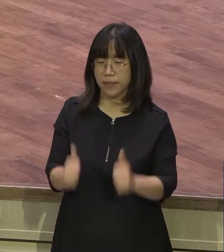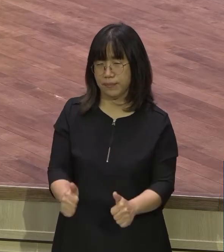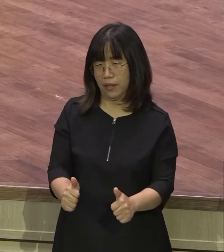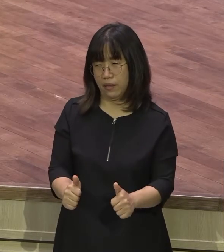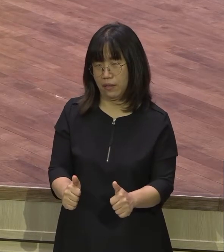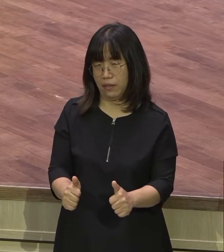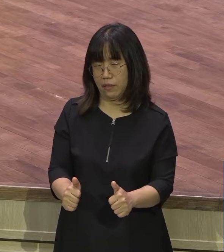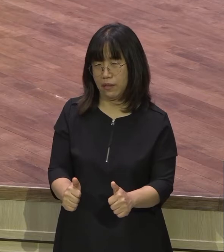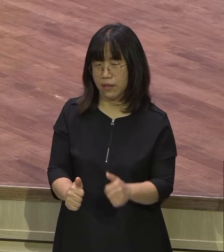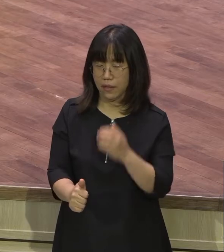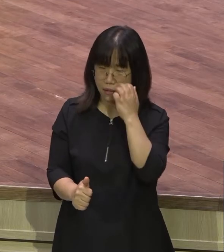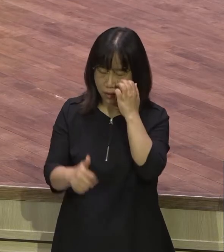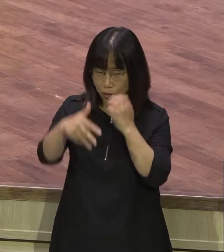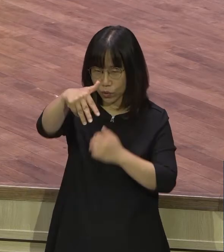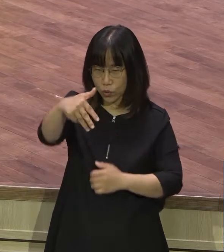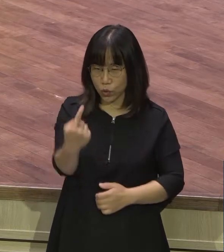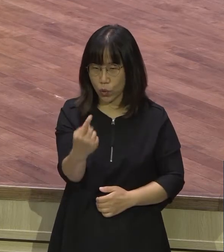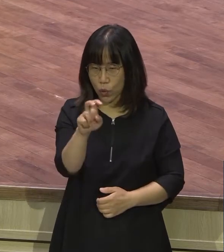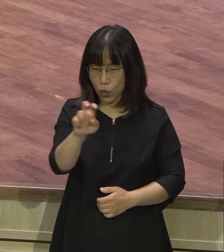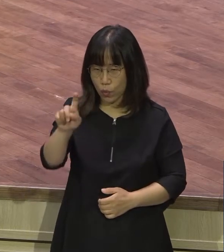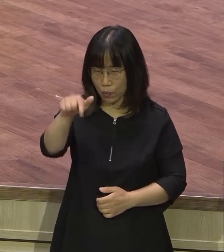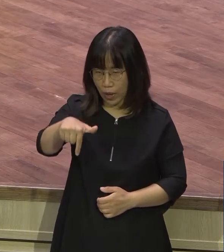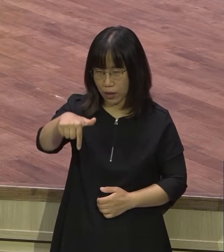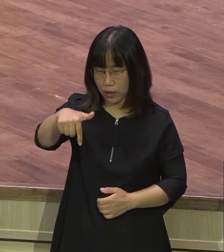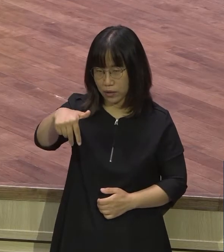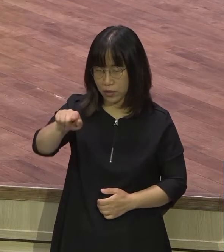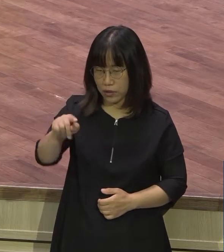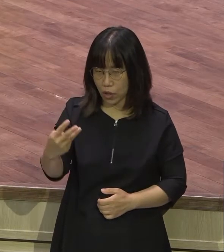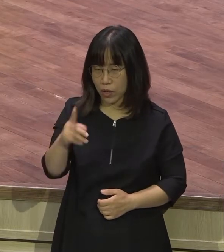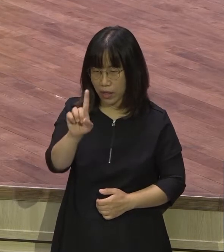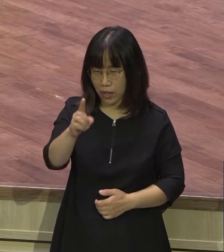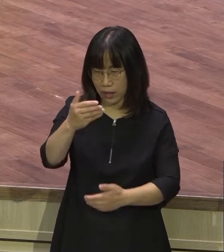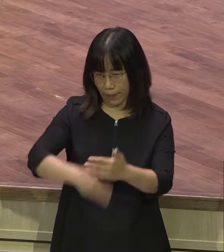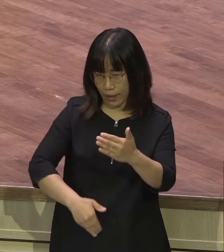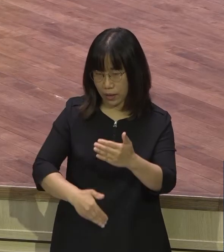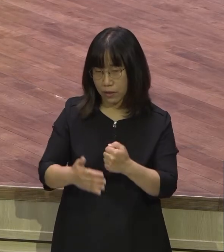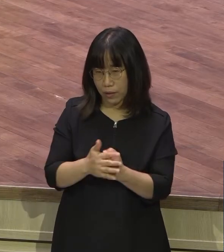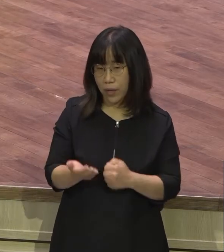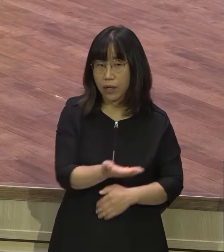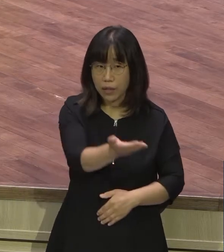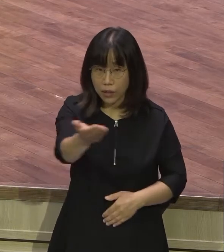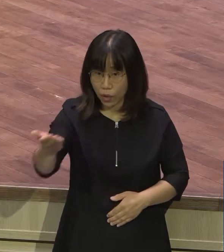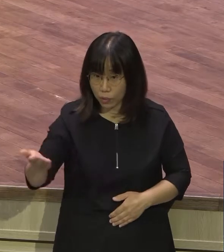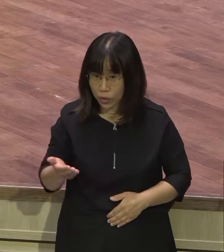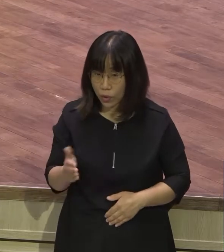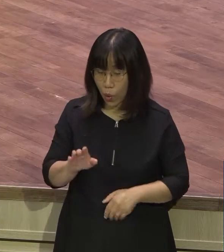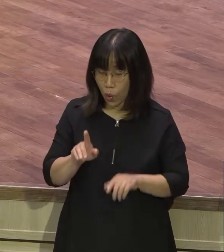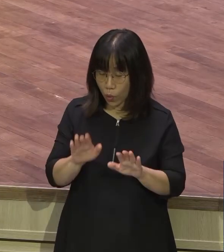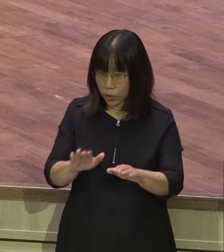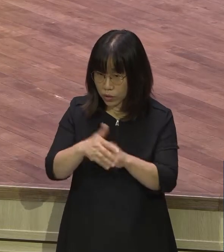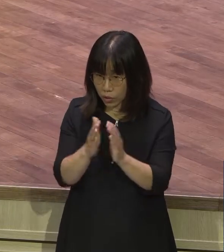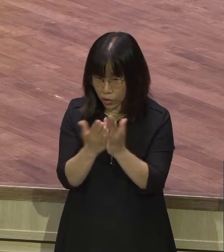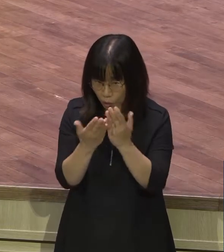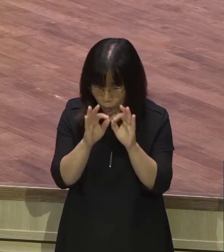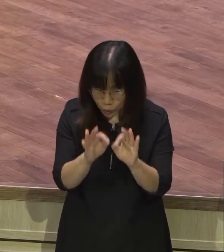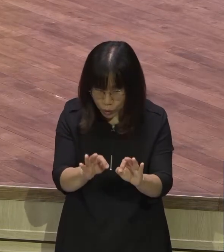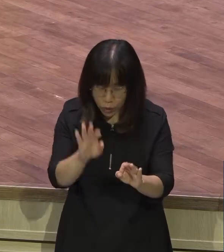하나만 남았어요. 초막절. 그래서 예수 우리 영계 모든 성도들의 본문을 통해서 장차